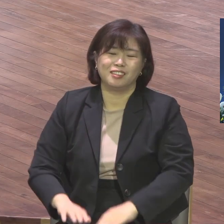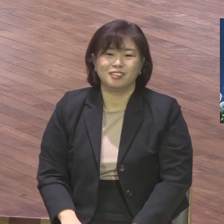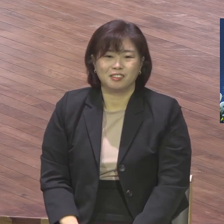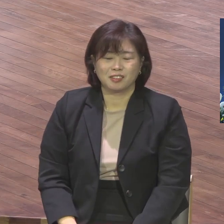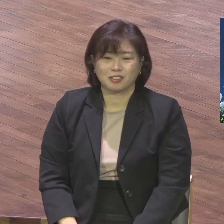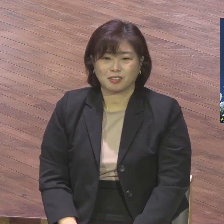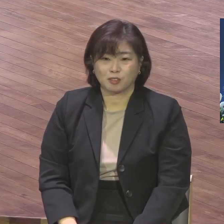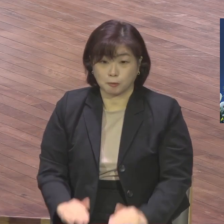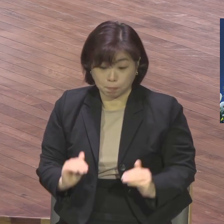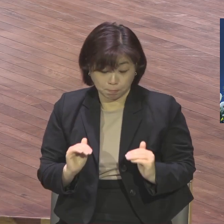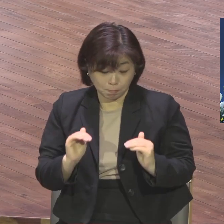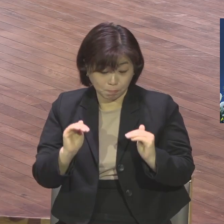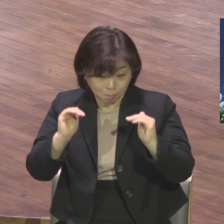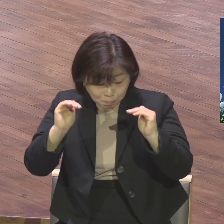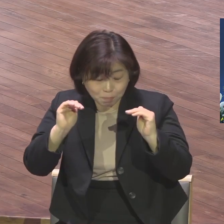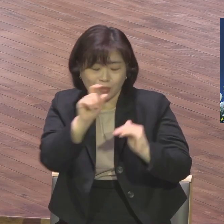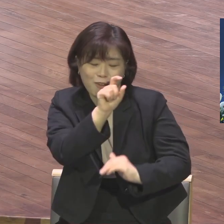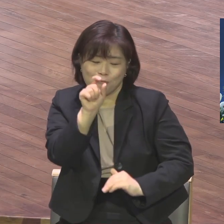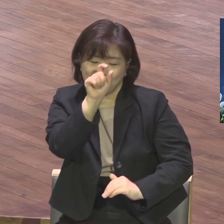돼서 그